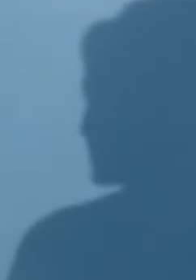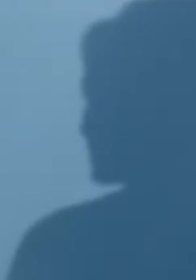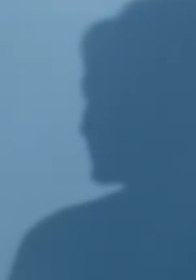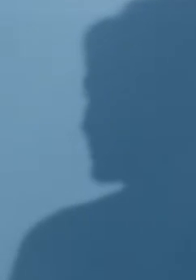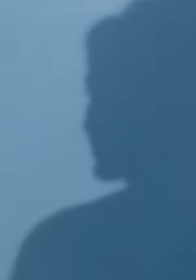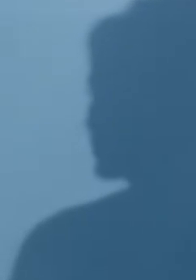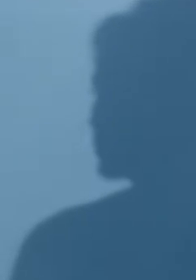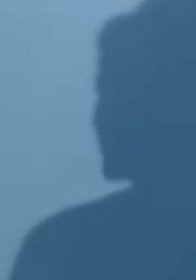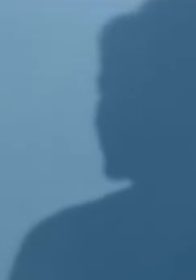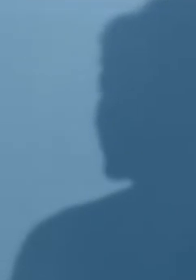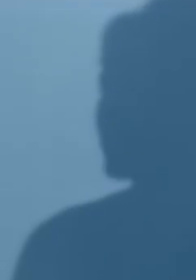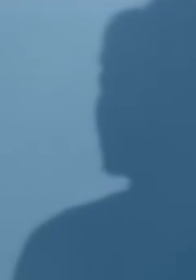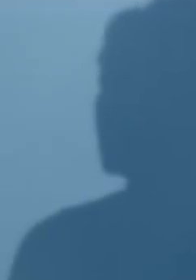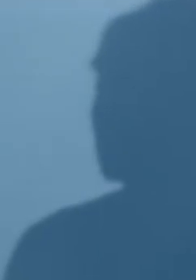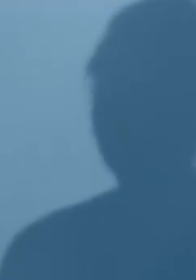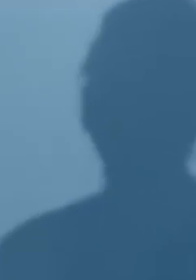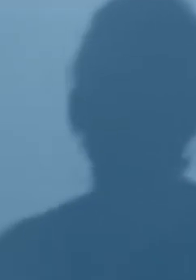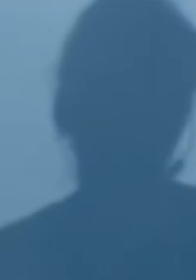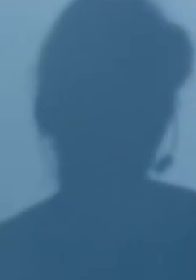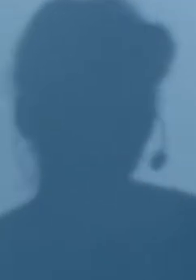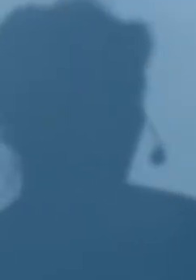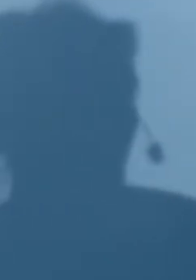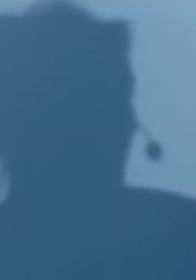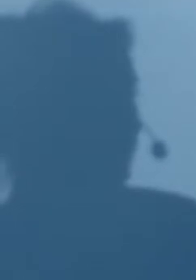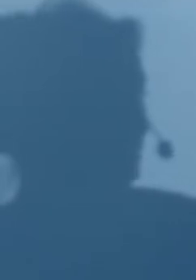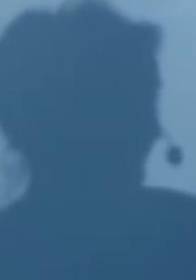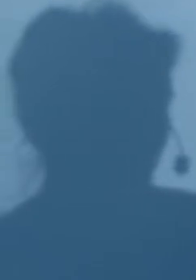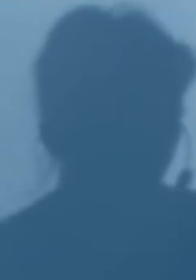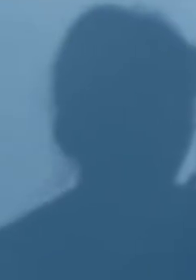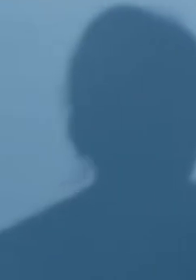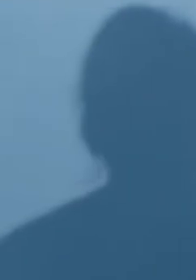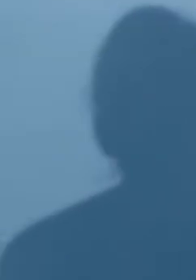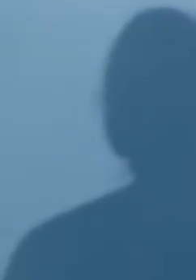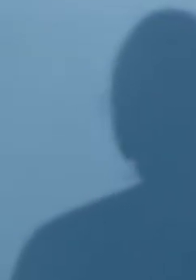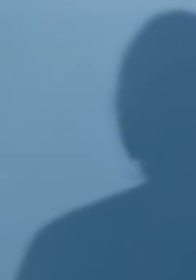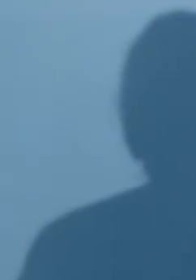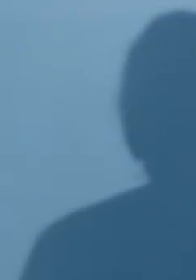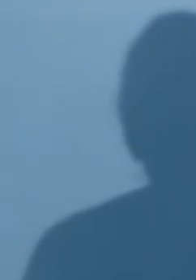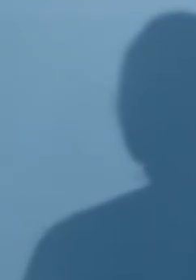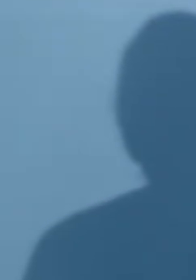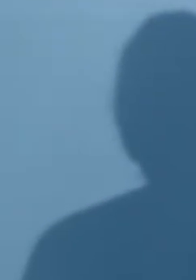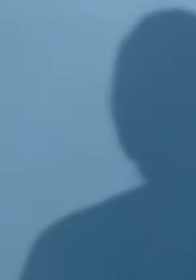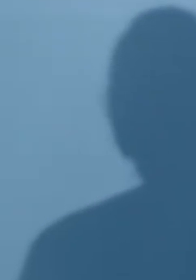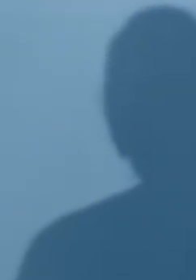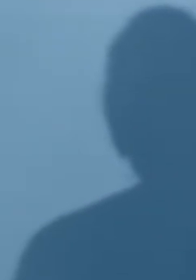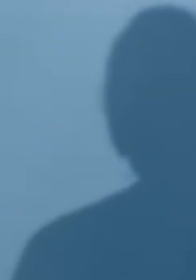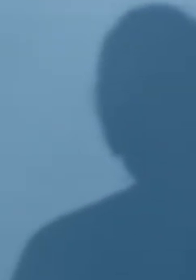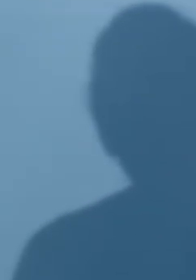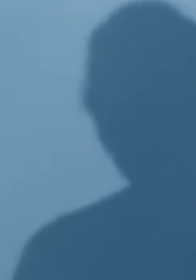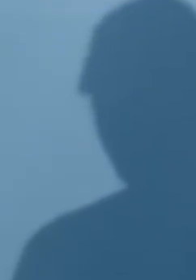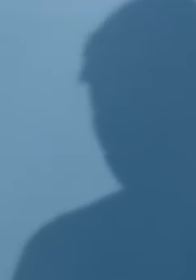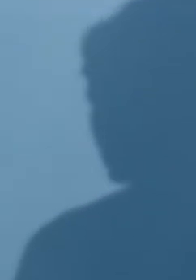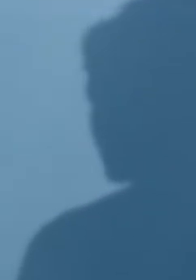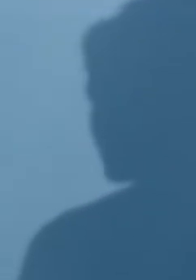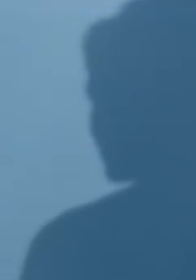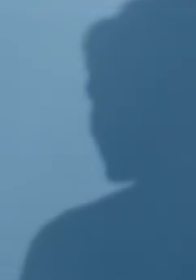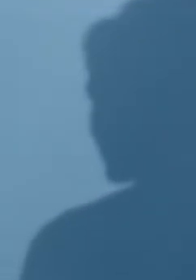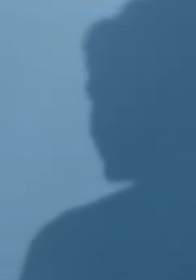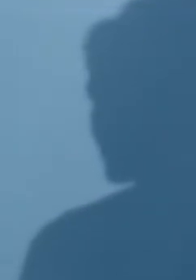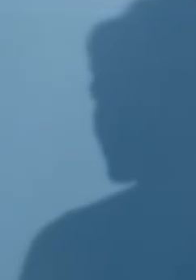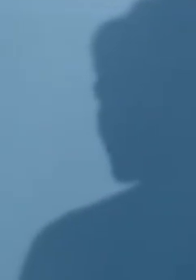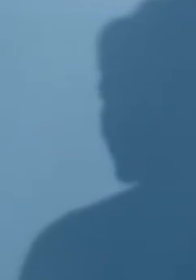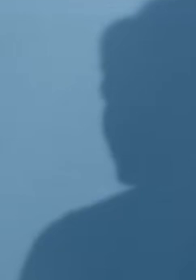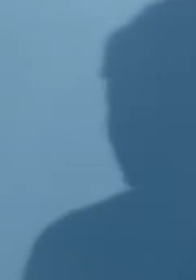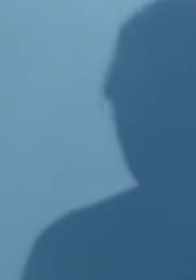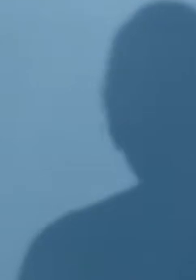temat, men vi behöver nu komma lite närmare huret. Hur ska vi säkra detta? Vi ska prata om möjligheterna och